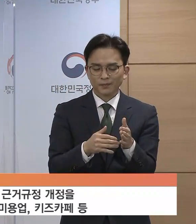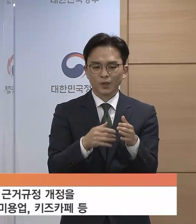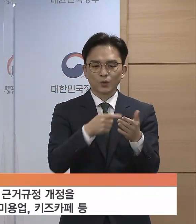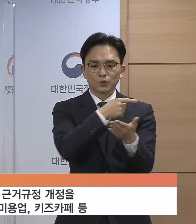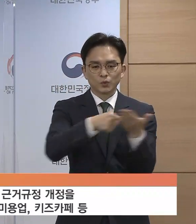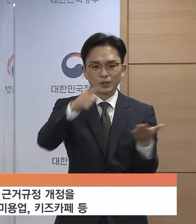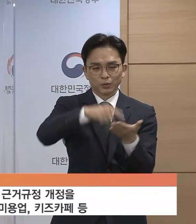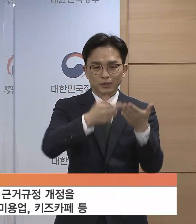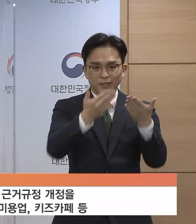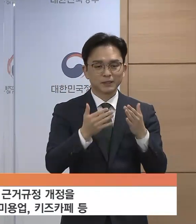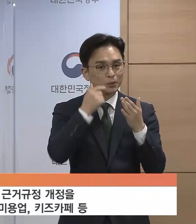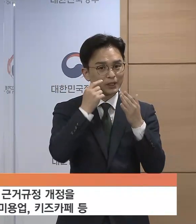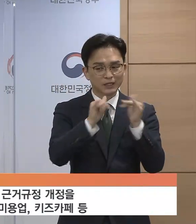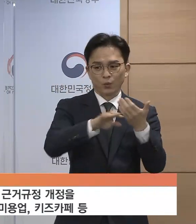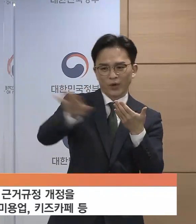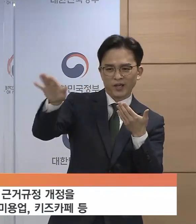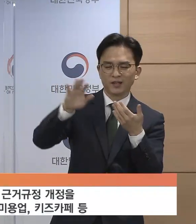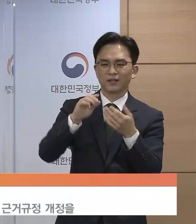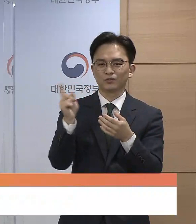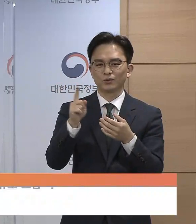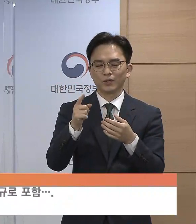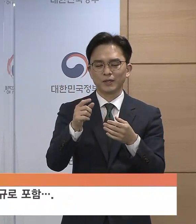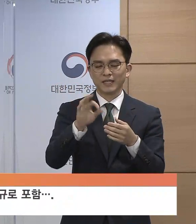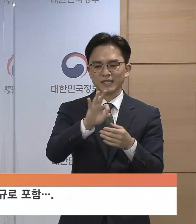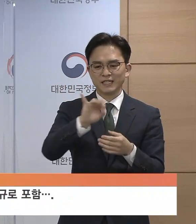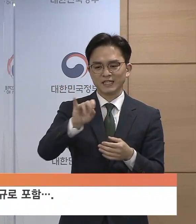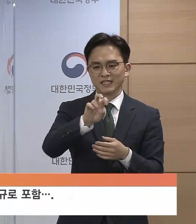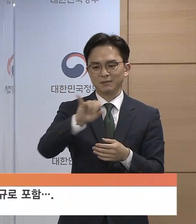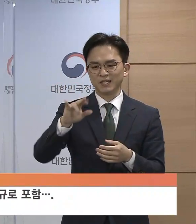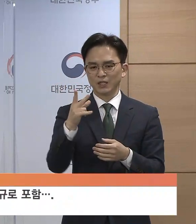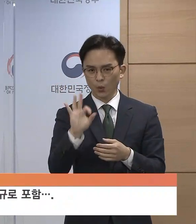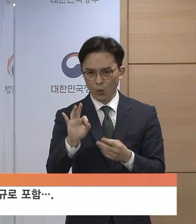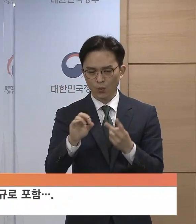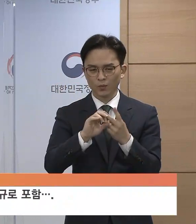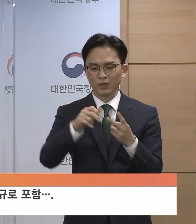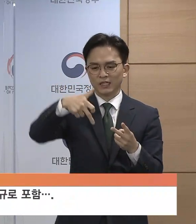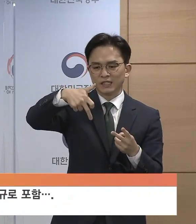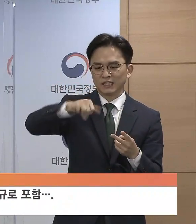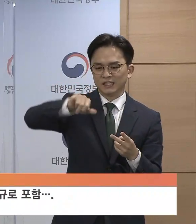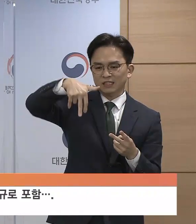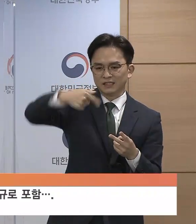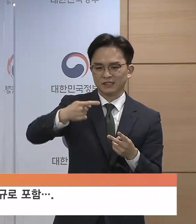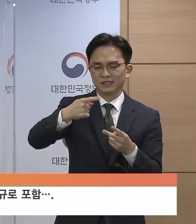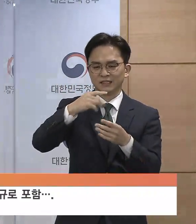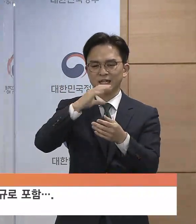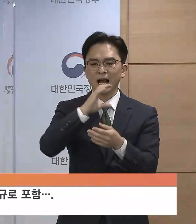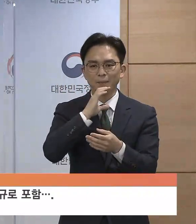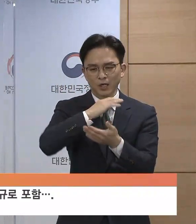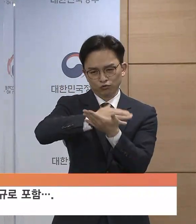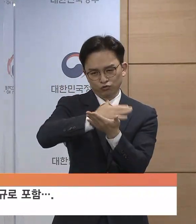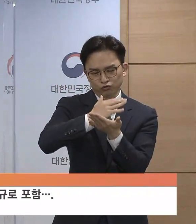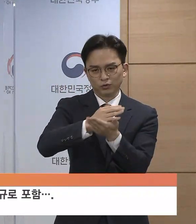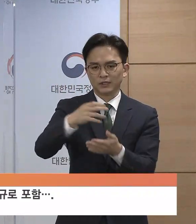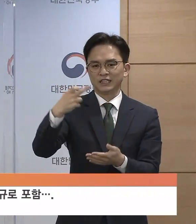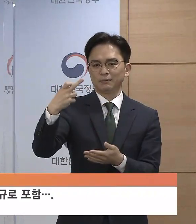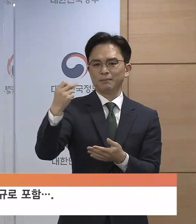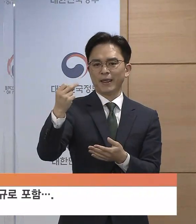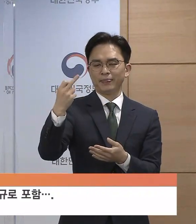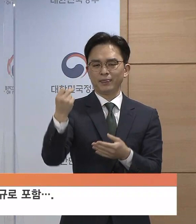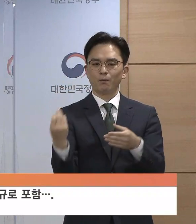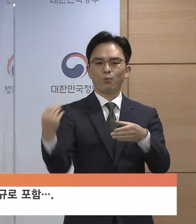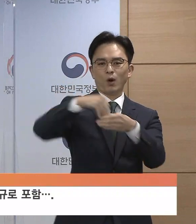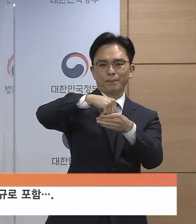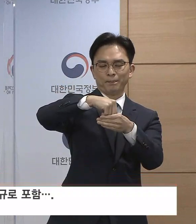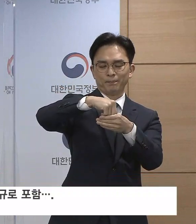아니었던 이미용업 키즈카페 등 인원 시설 이용 제한업종 12만 곳을 신규로